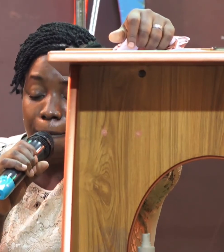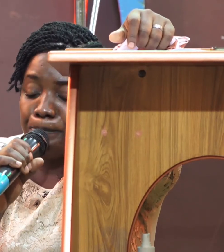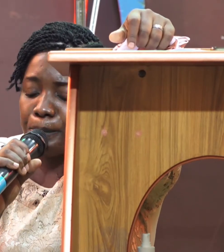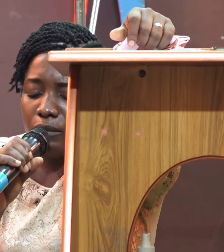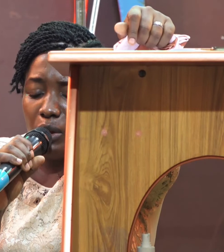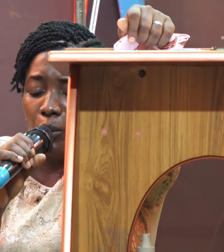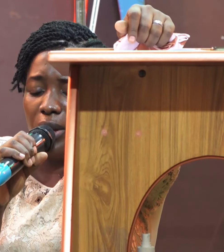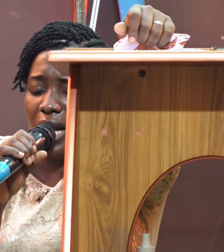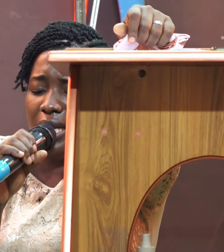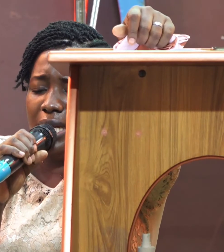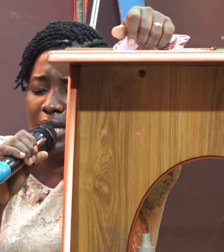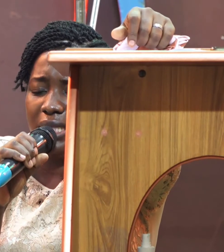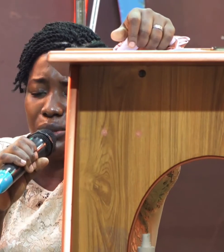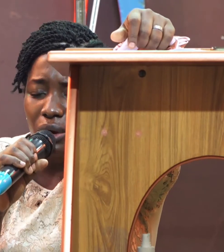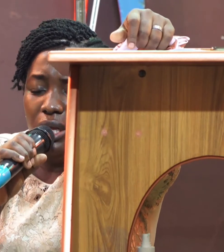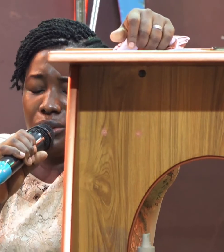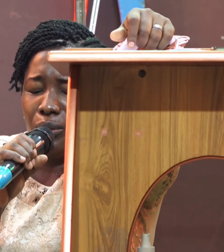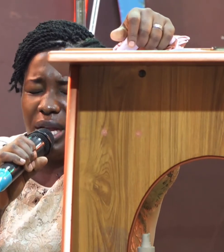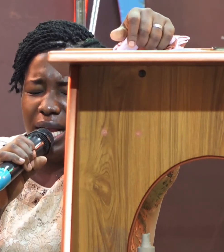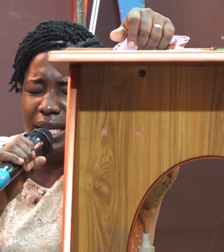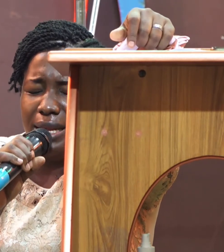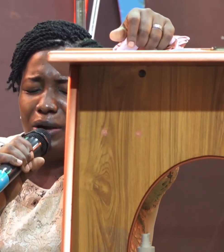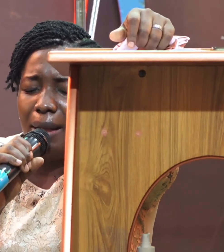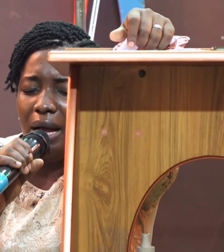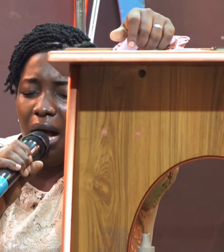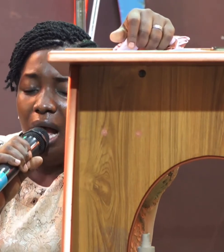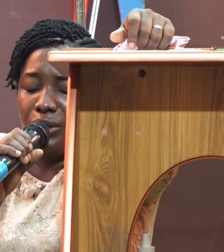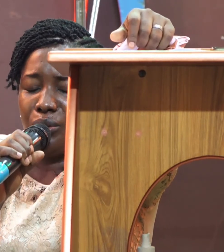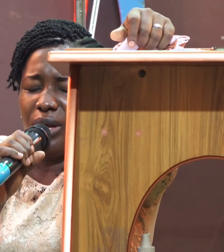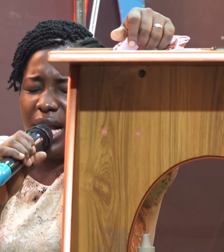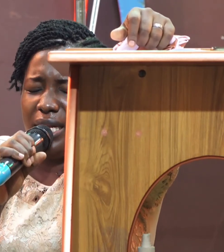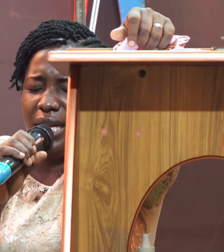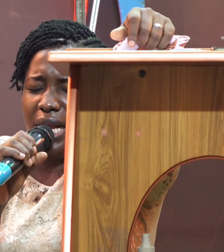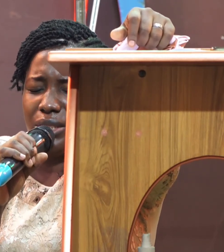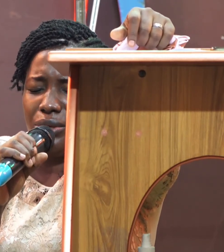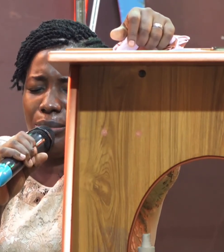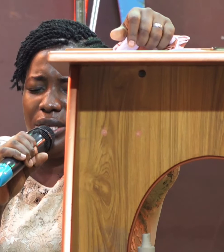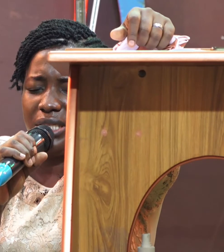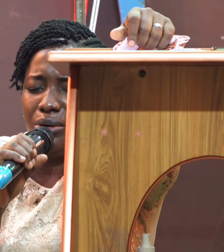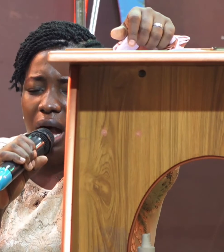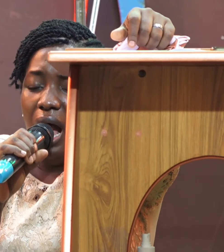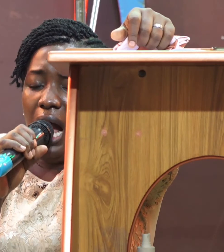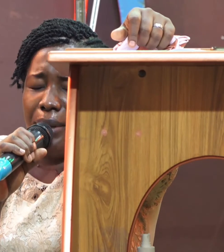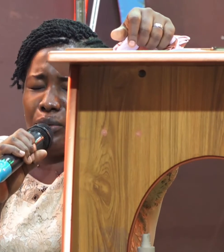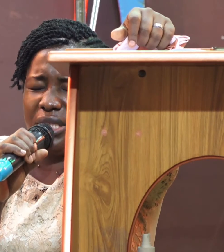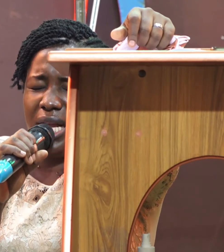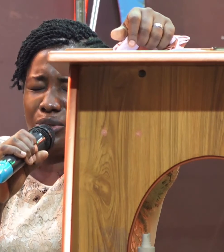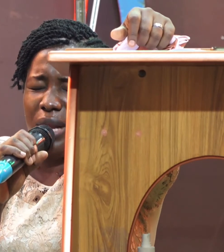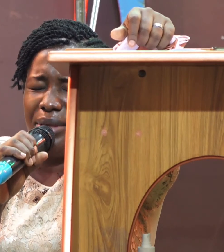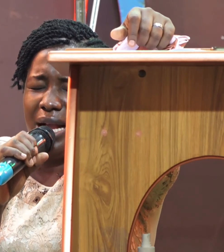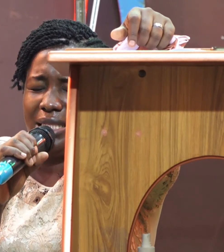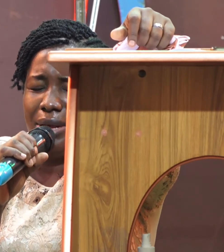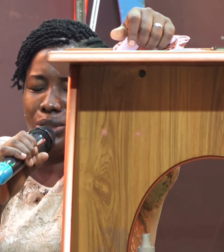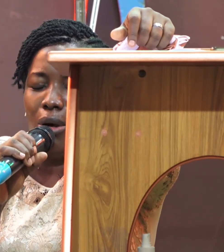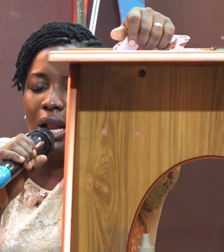jaffe. Kwega ilide Yesu, tukwega ilide mukama, tukwega ilide katondo mwesigwa. Aba kwesiga